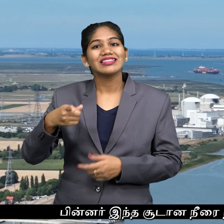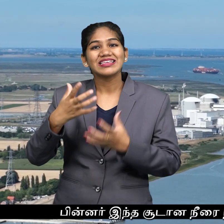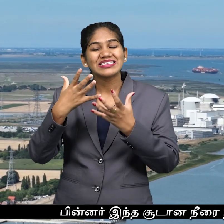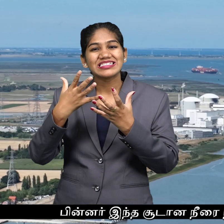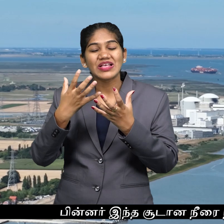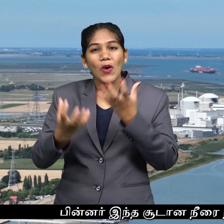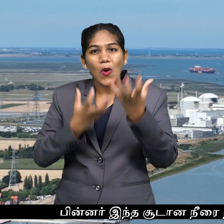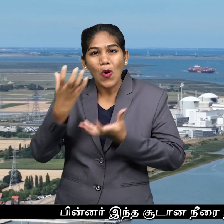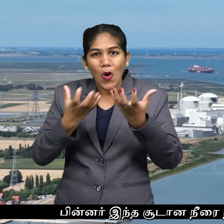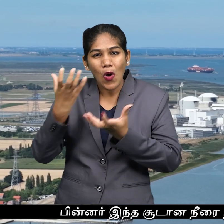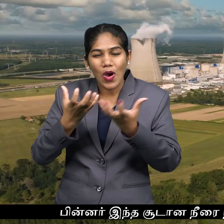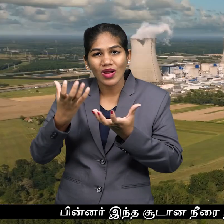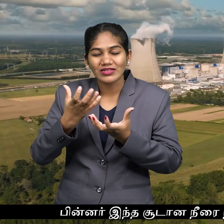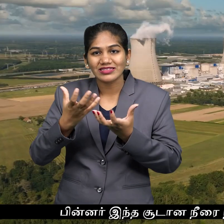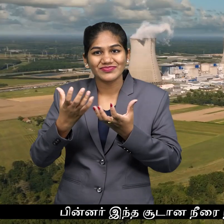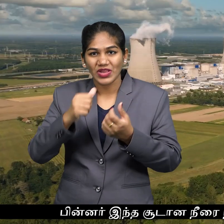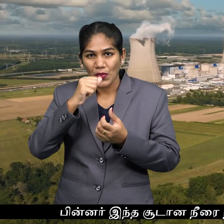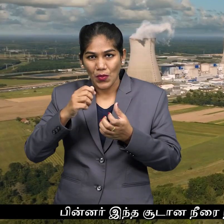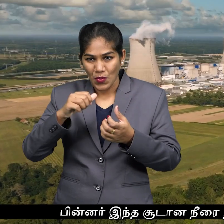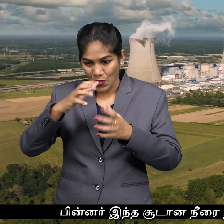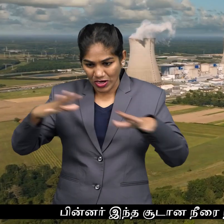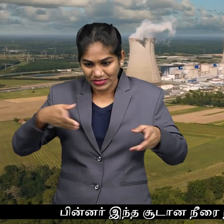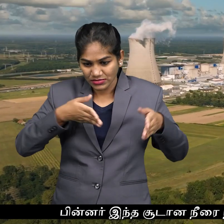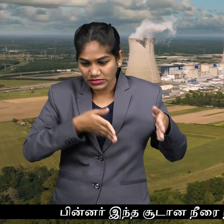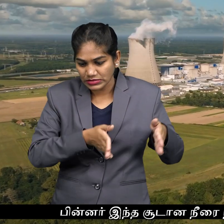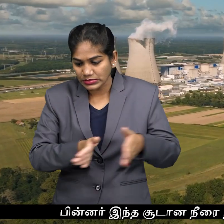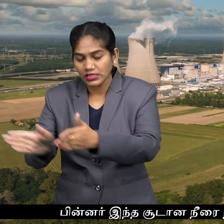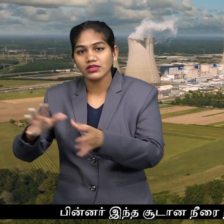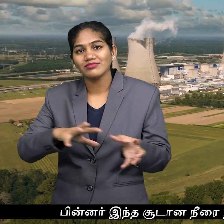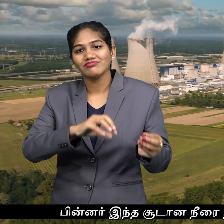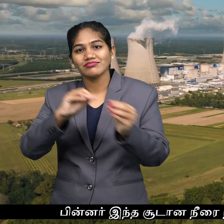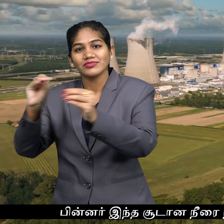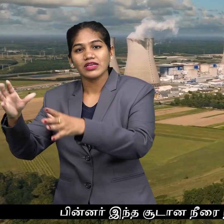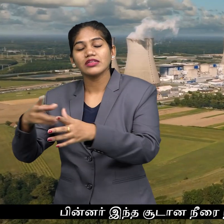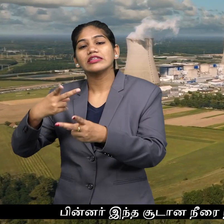பின்னர் இந்த சூடான நீரை நீர்நிலைகளுக்கு திருப்பி அனுப்புகின்றன.